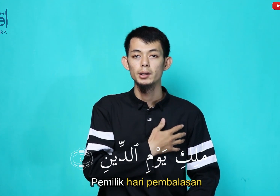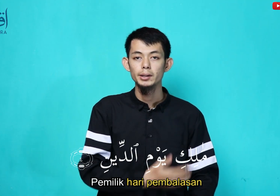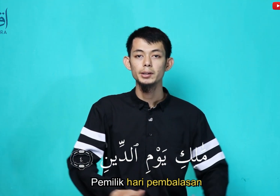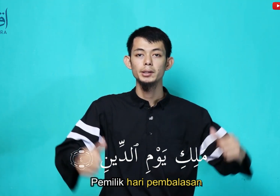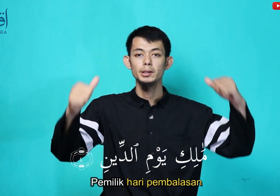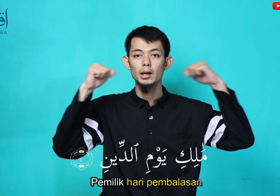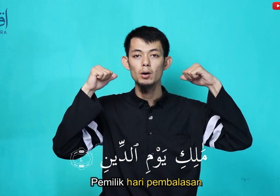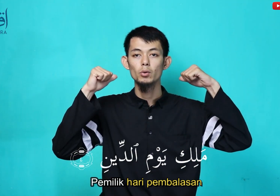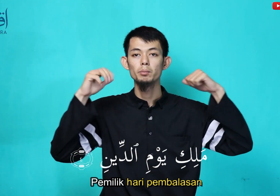Maliki